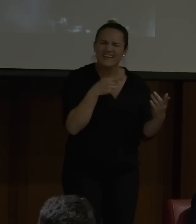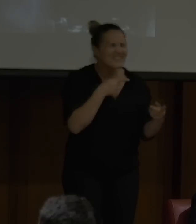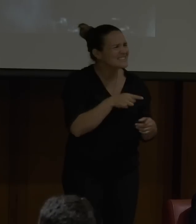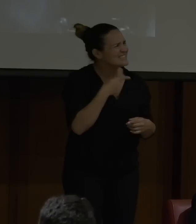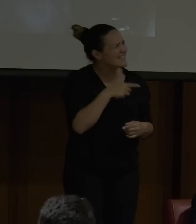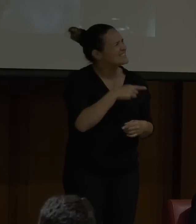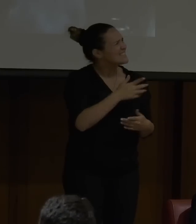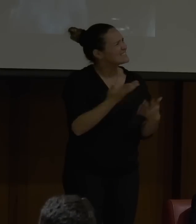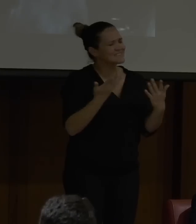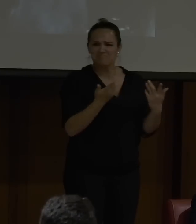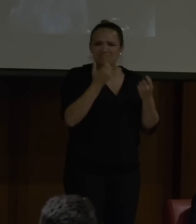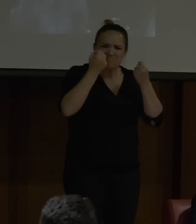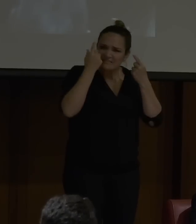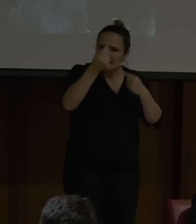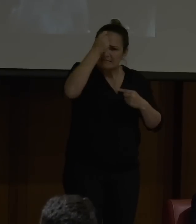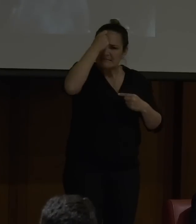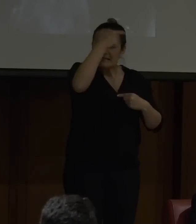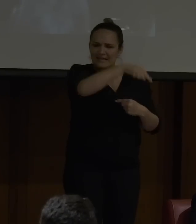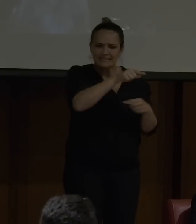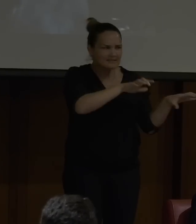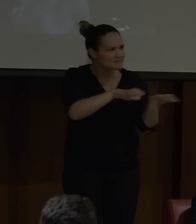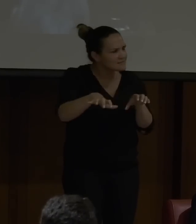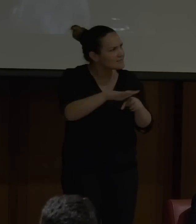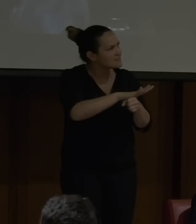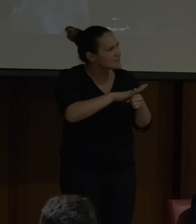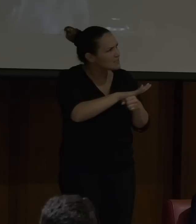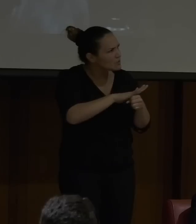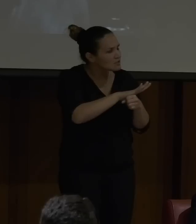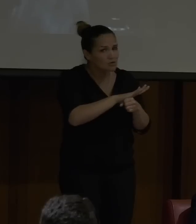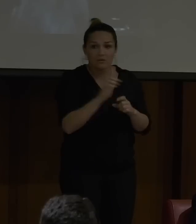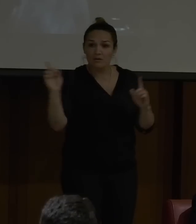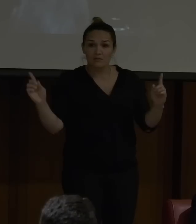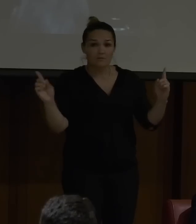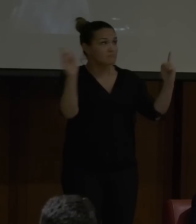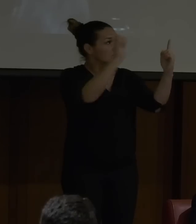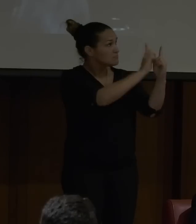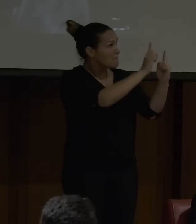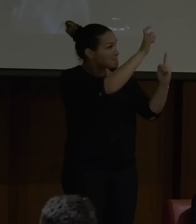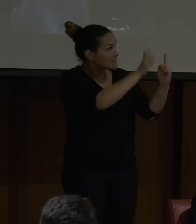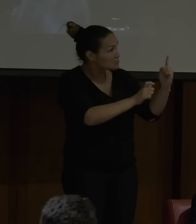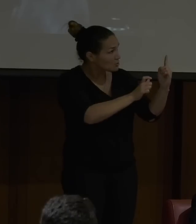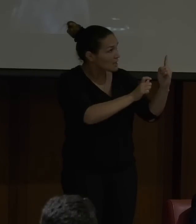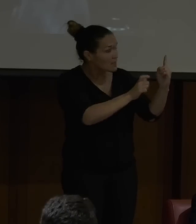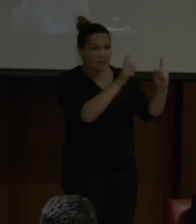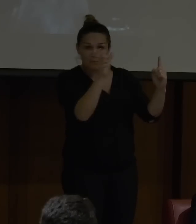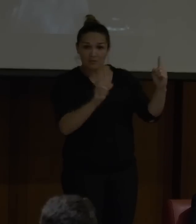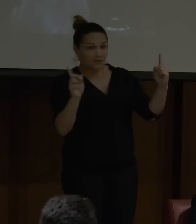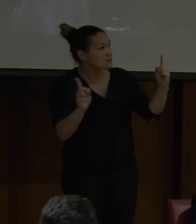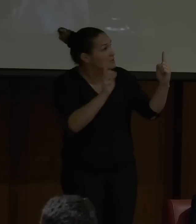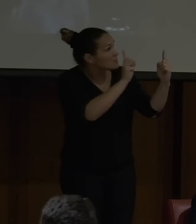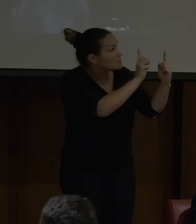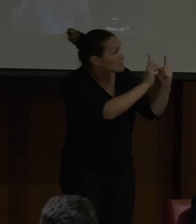él se daba cuenta que Matilde, cuando llegaba una visita, salía